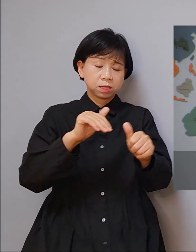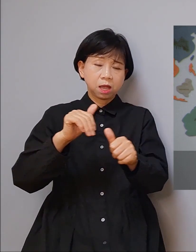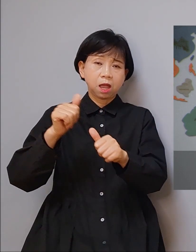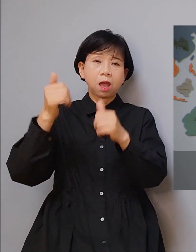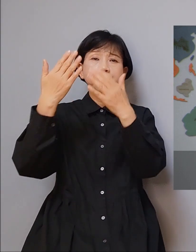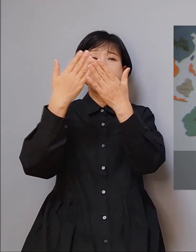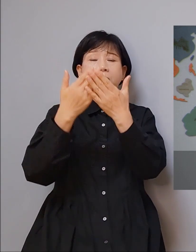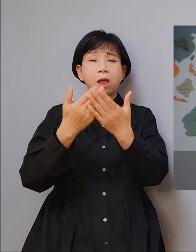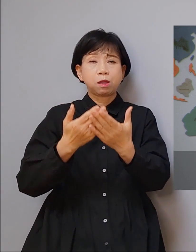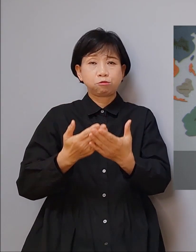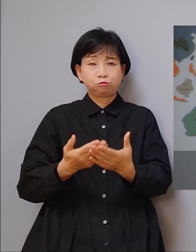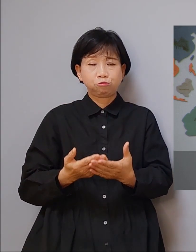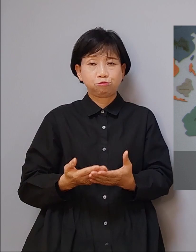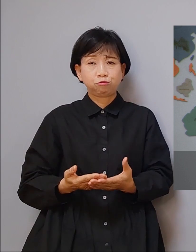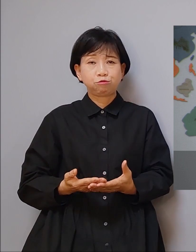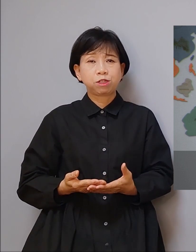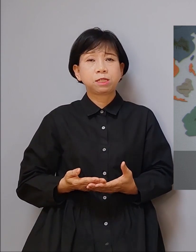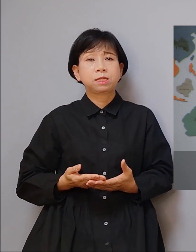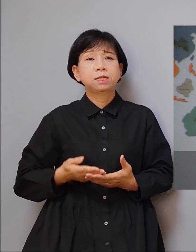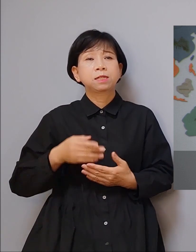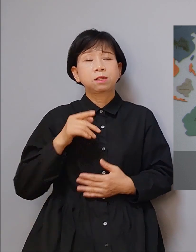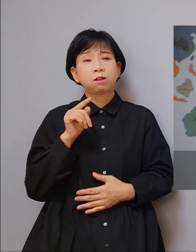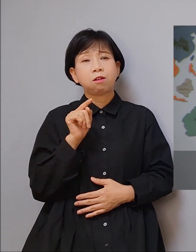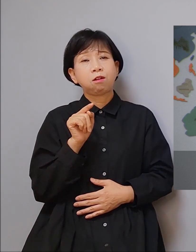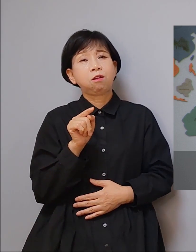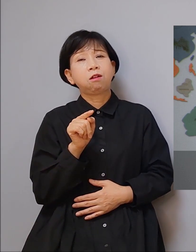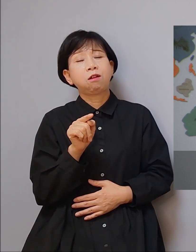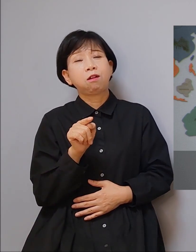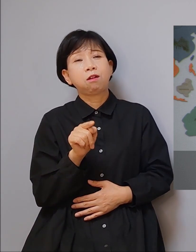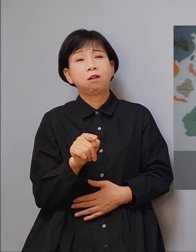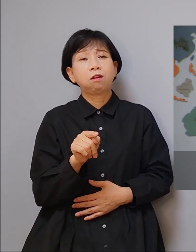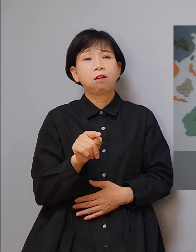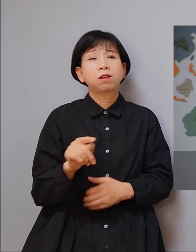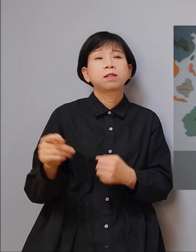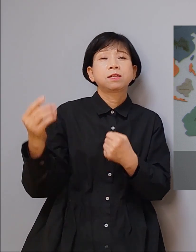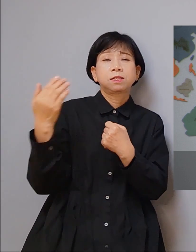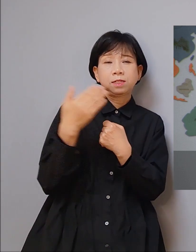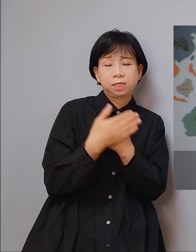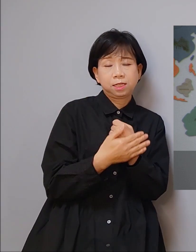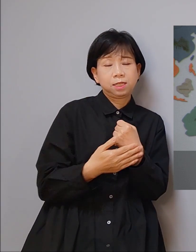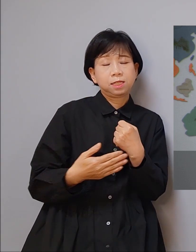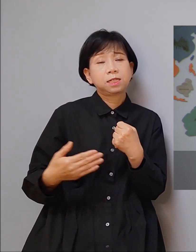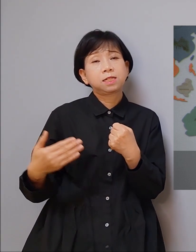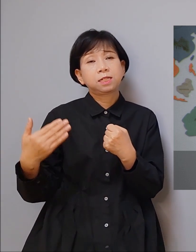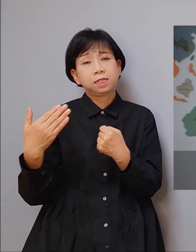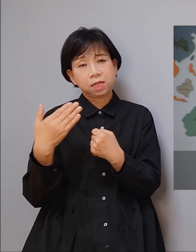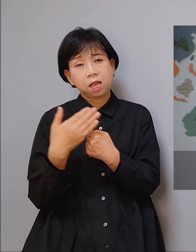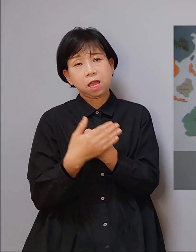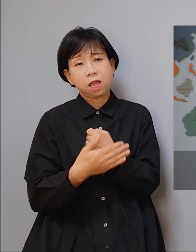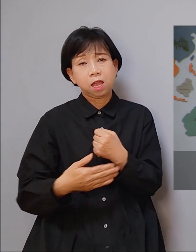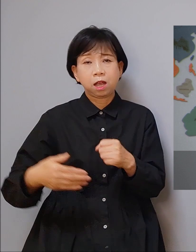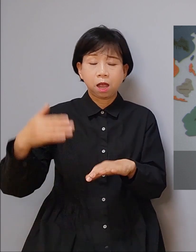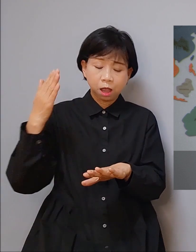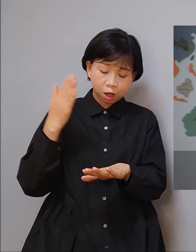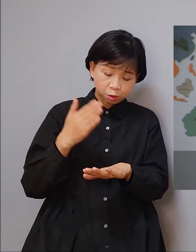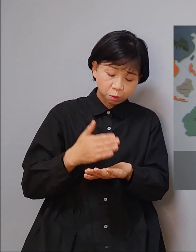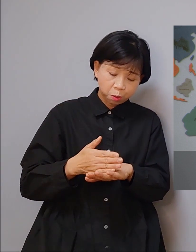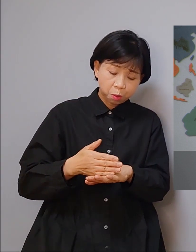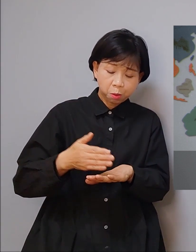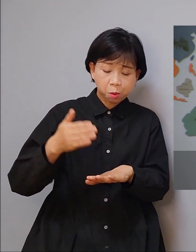자녀로 삼아 주신 것, 그 은혜